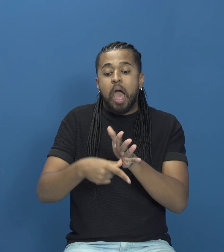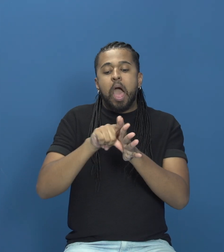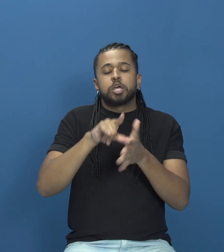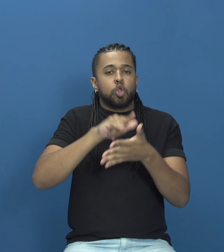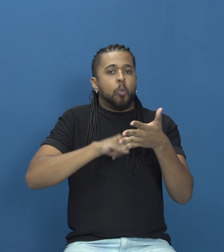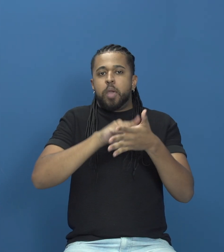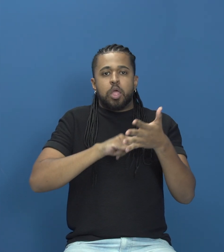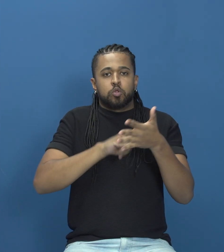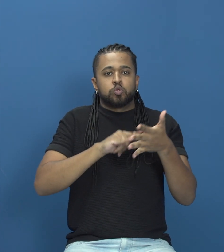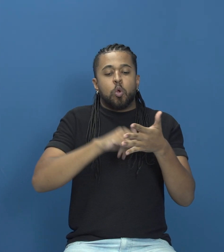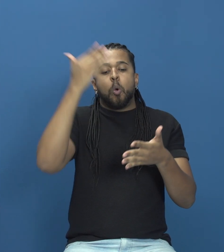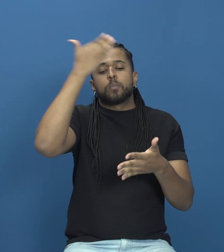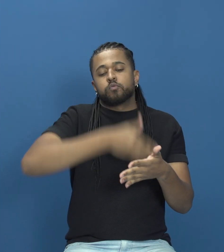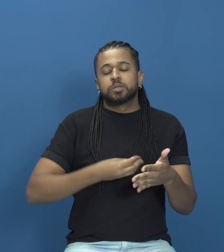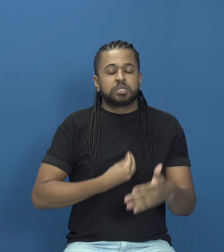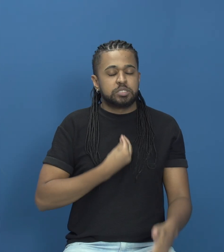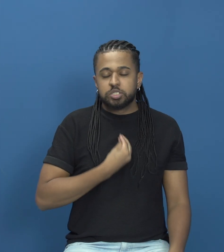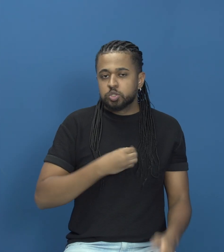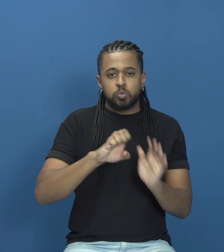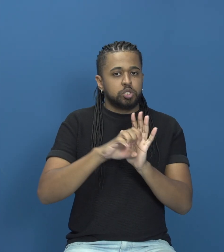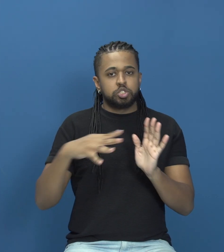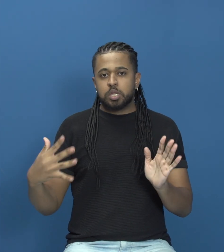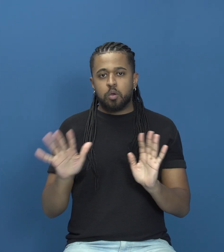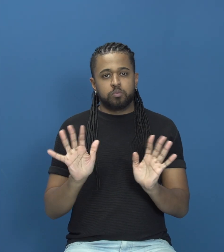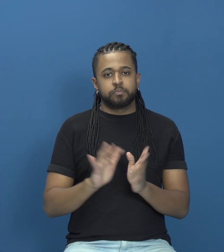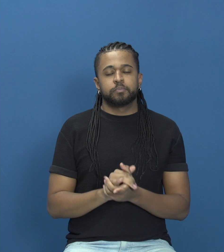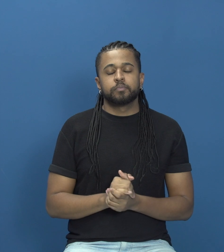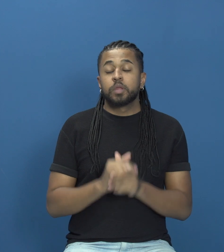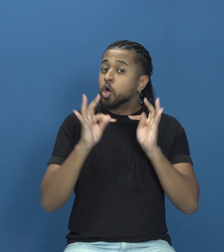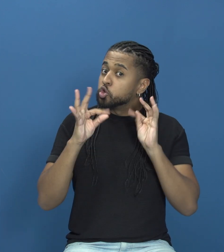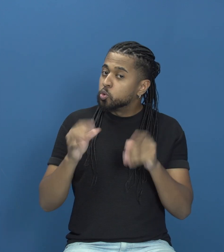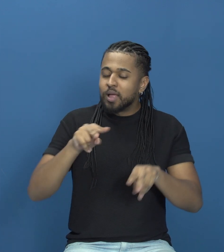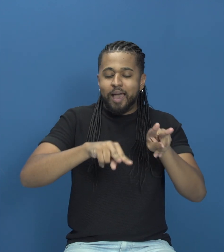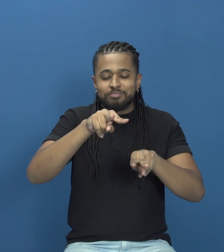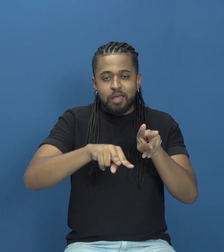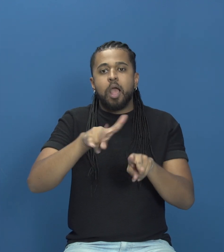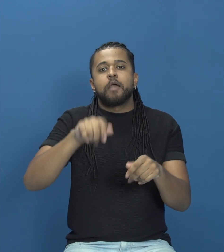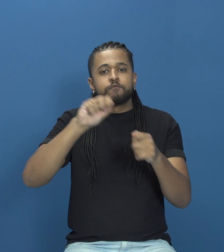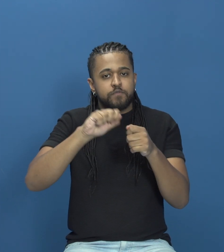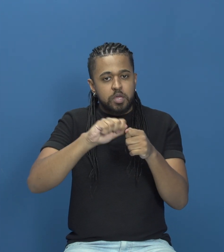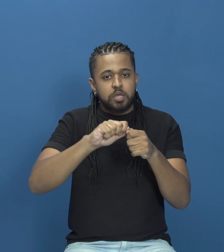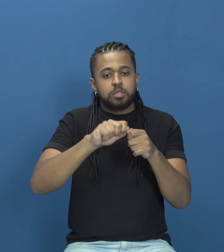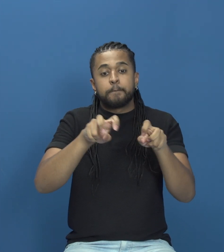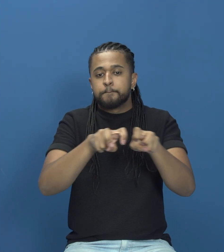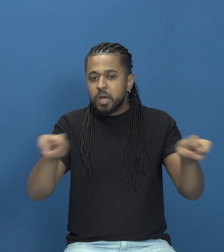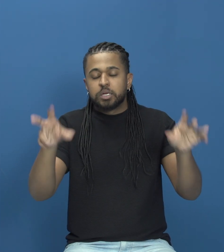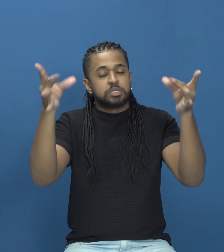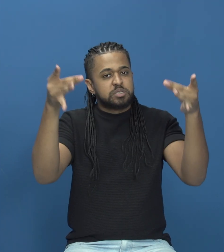de documentos e comprovantes exigidos no presente edital. Todas as análises serão realizadas por